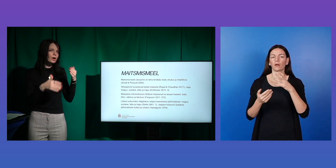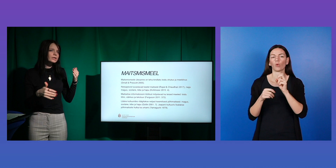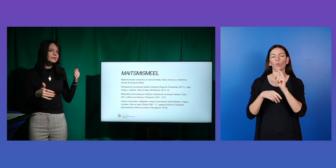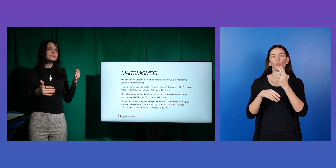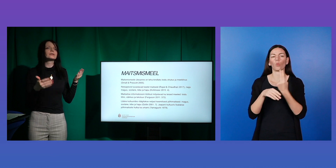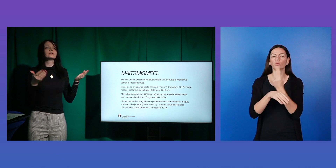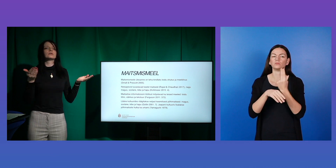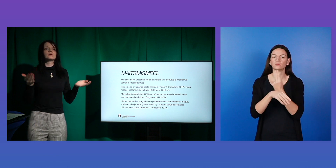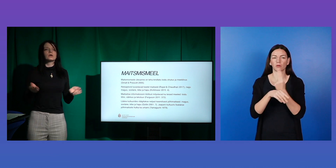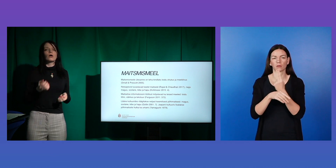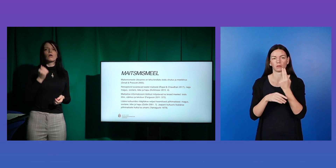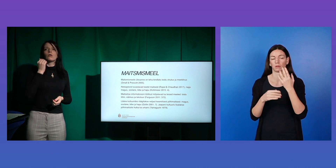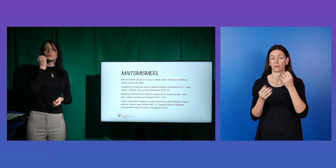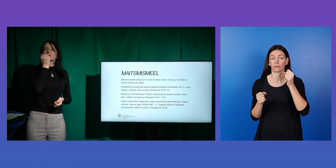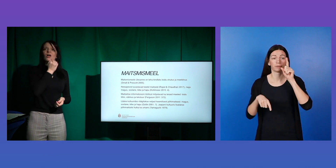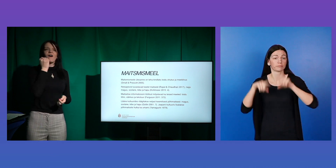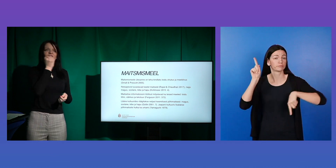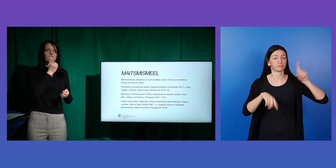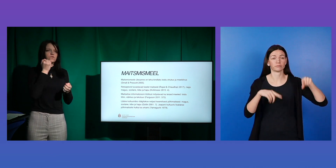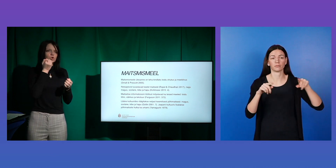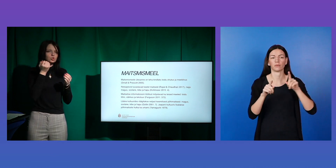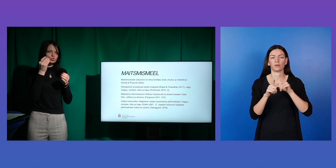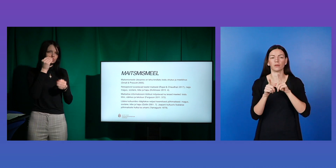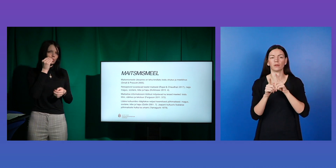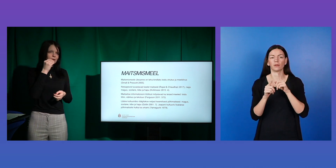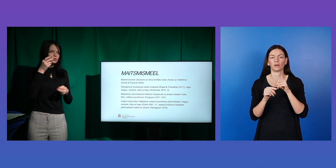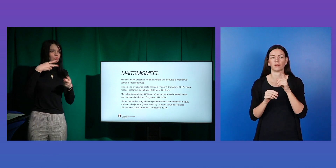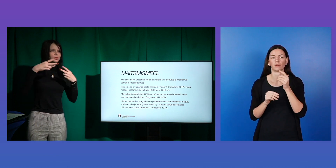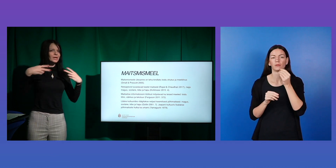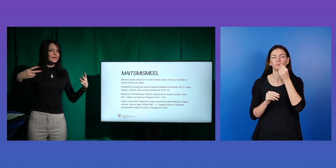samuti koka ja söögi tegemise kultuurid on erinevad.